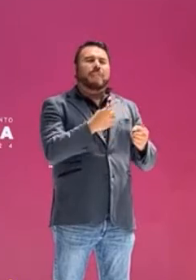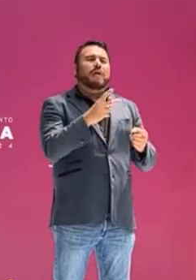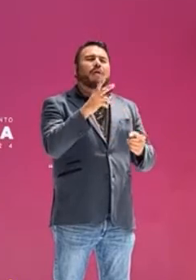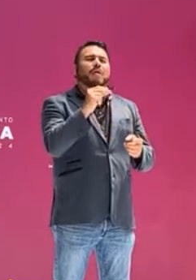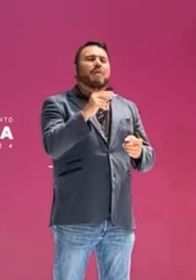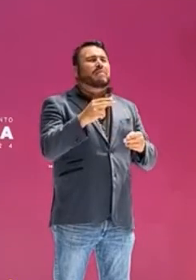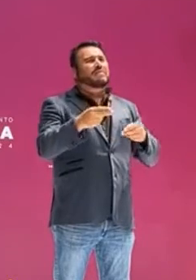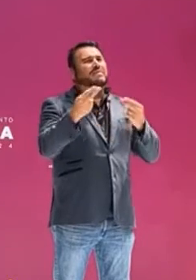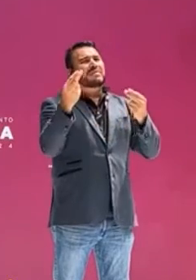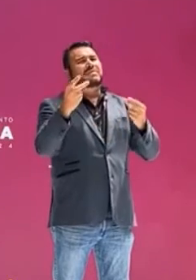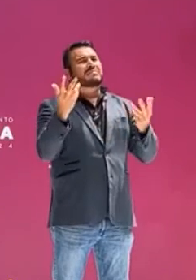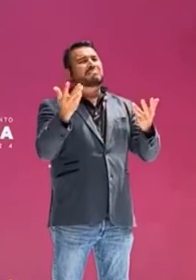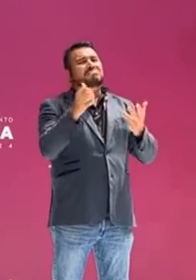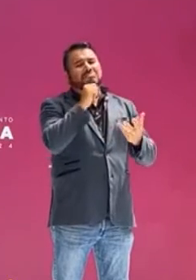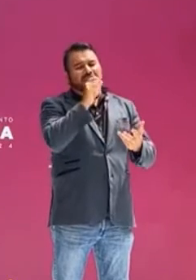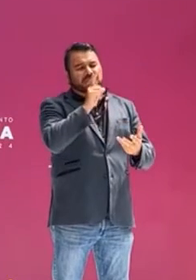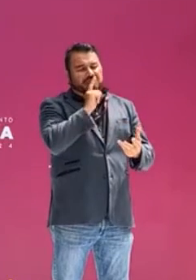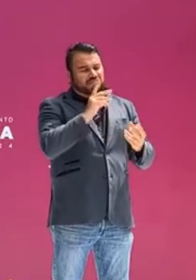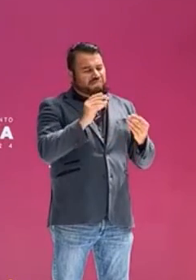de haberlo intentado